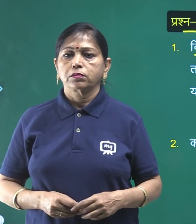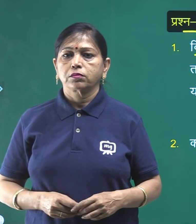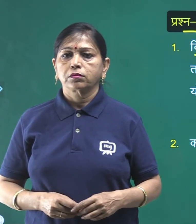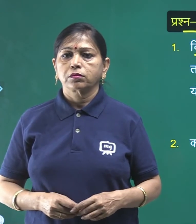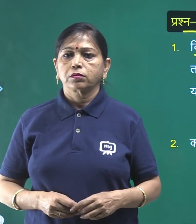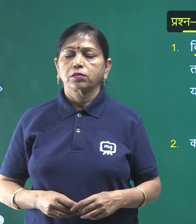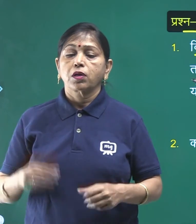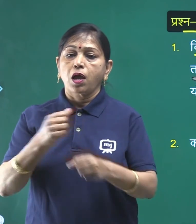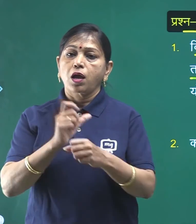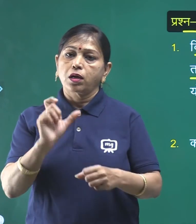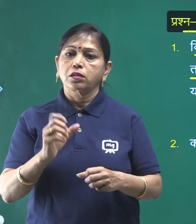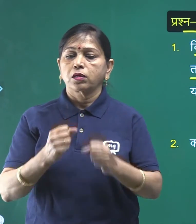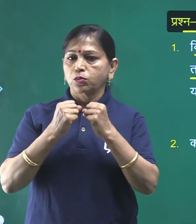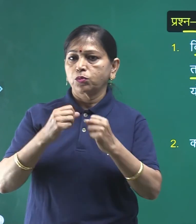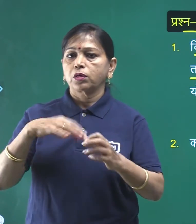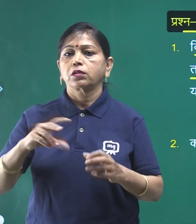गतिज ऊर्जा तथा